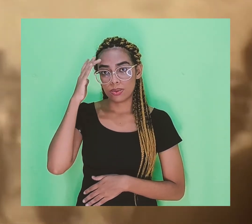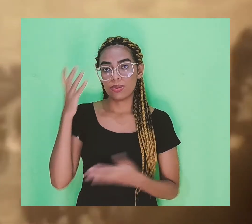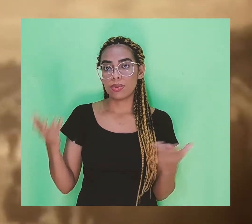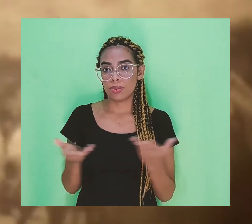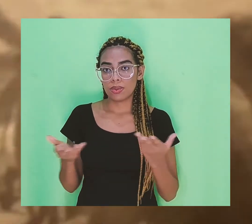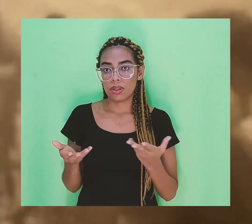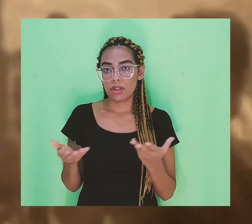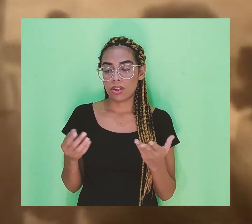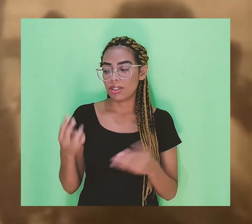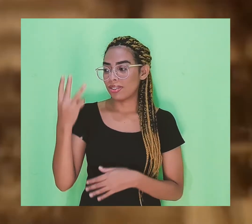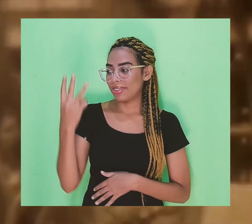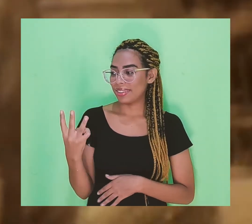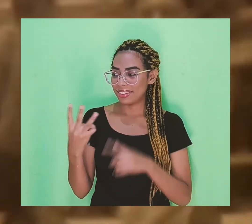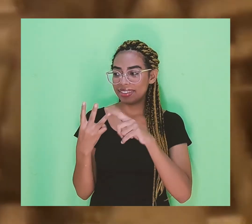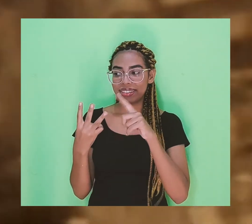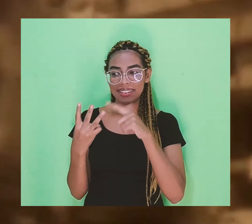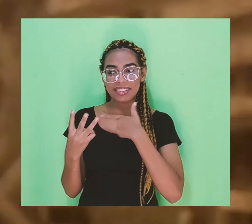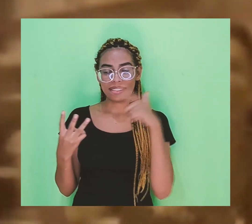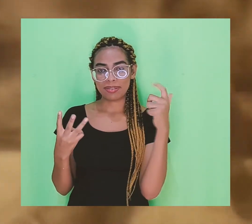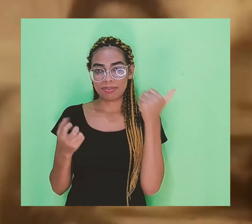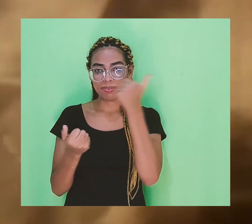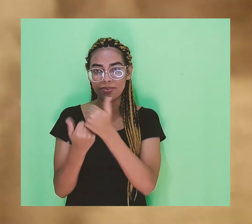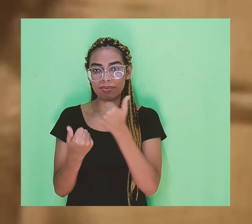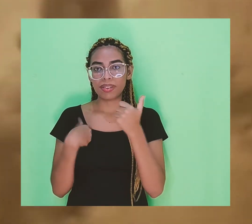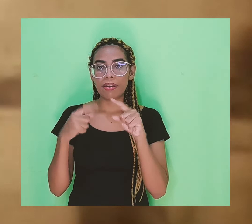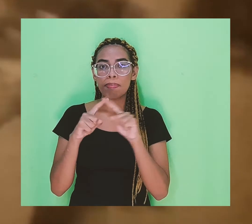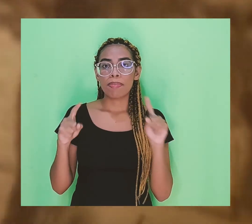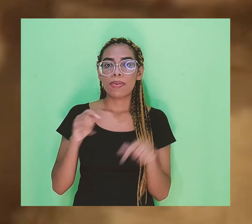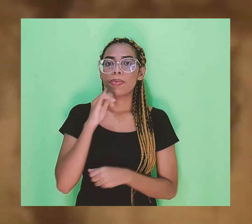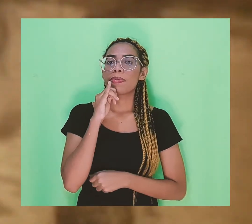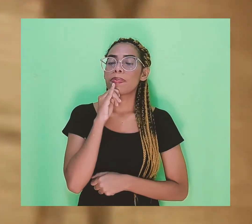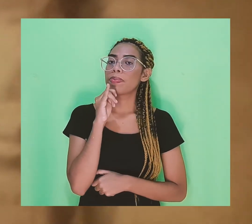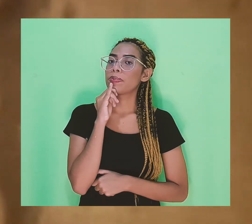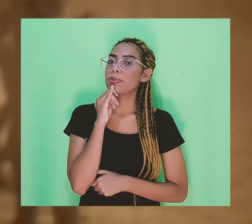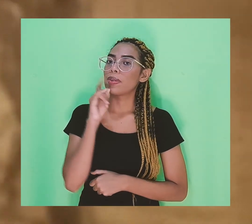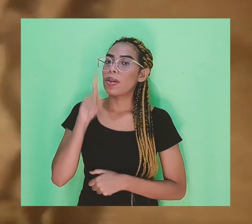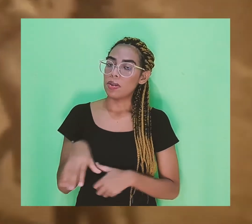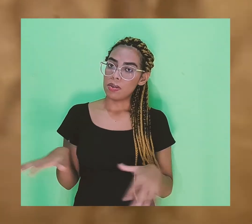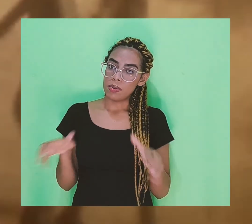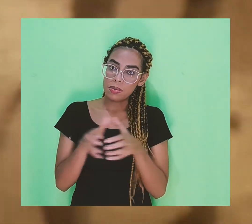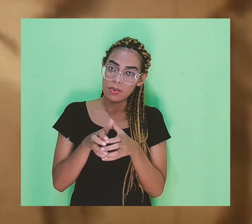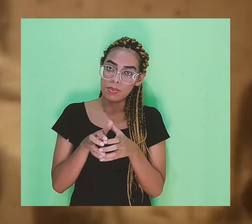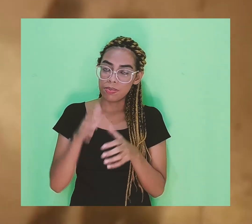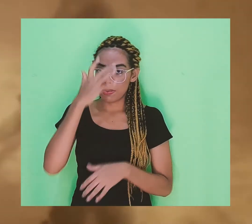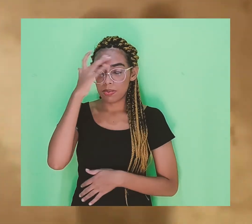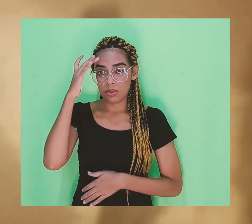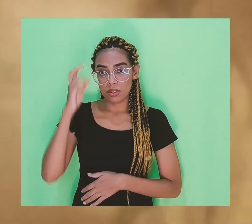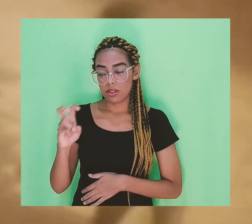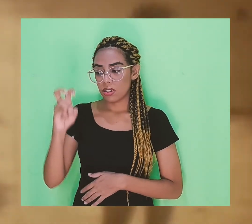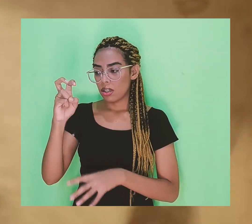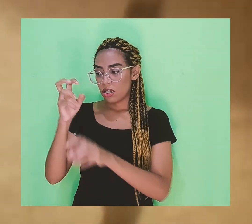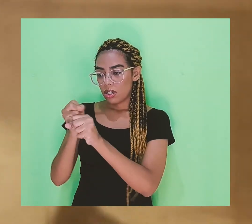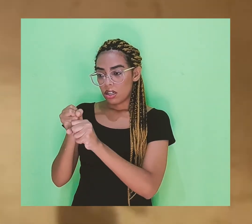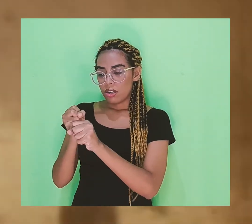era... 3, porque tem a Baby, é verdade, tem a Isis. Mas... era uma equipe que era de 5 pessoas, mas que